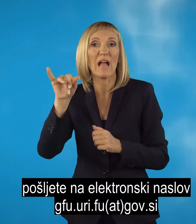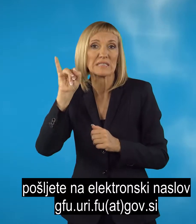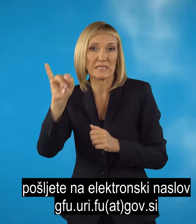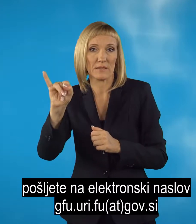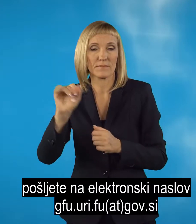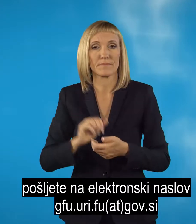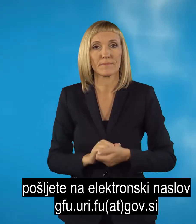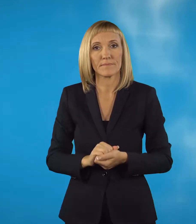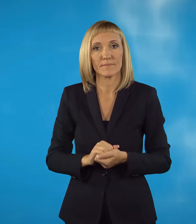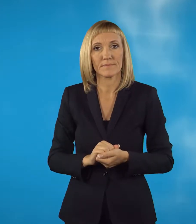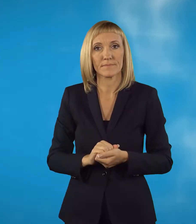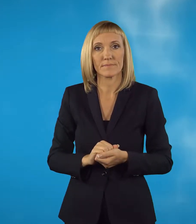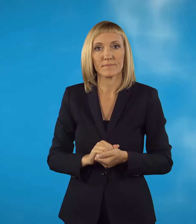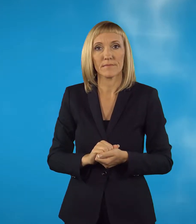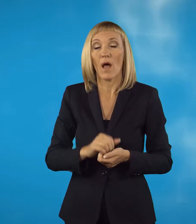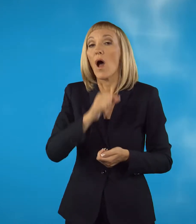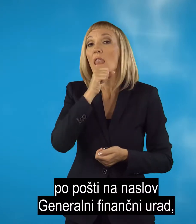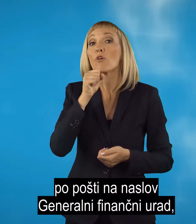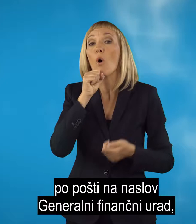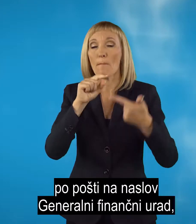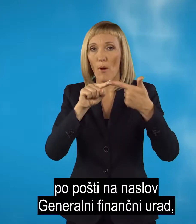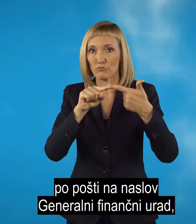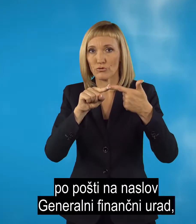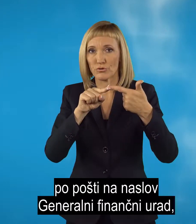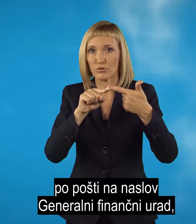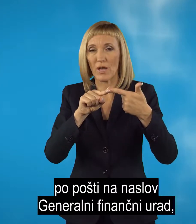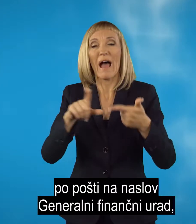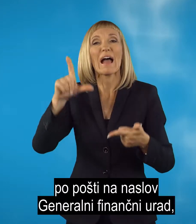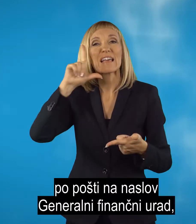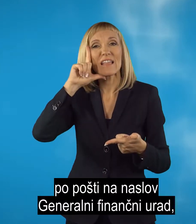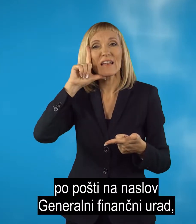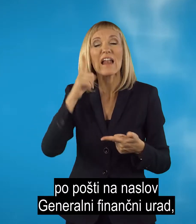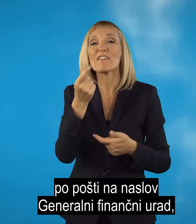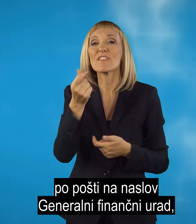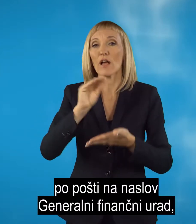gfu.uri.fu@gov.si. Po pošti na naslov Generalni finančni urad,